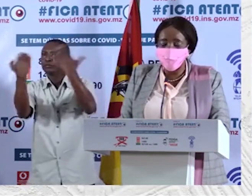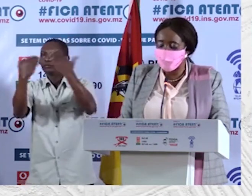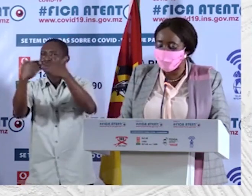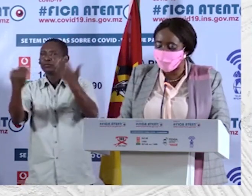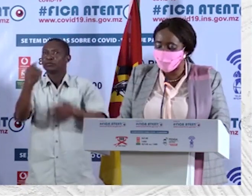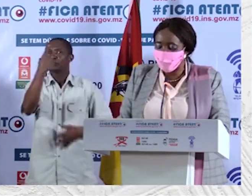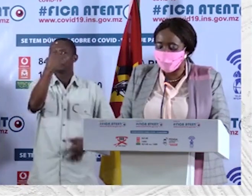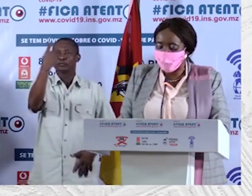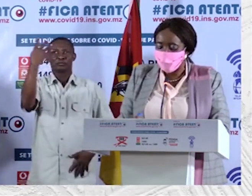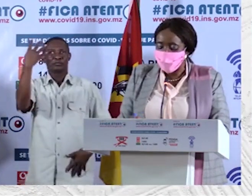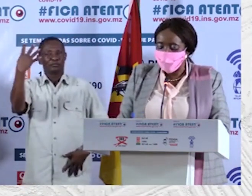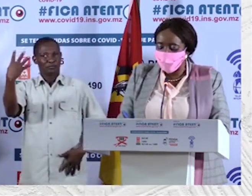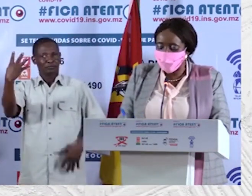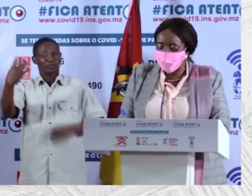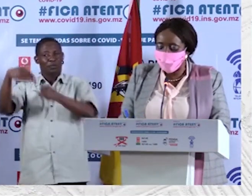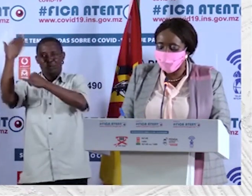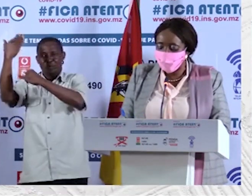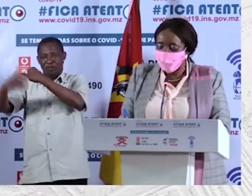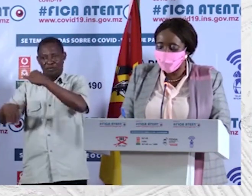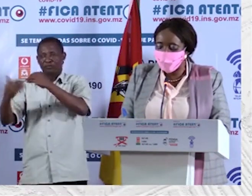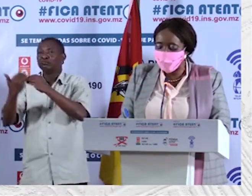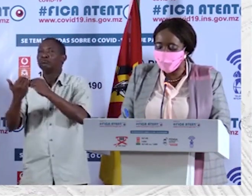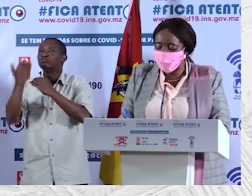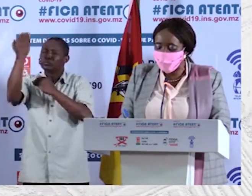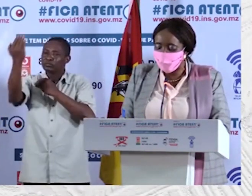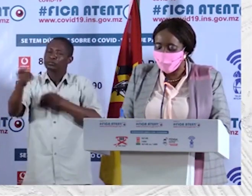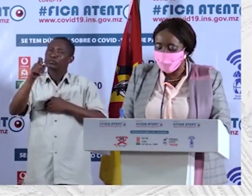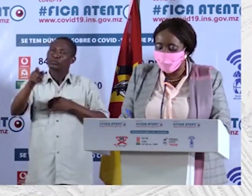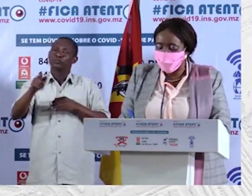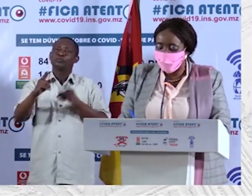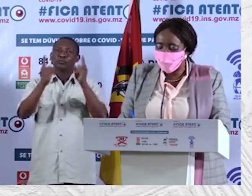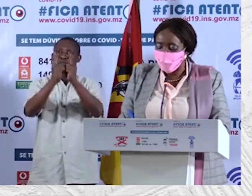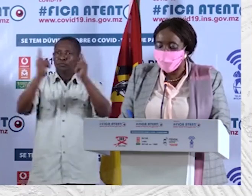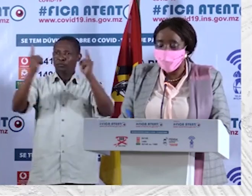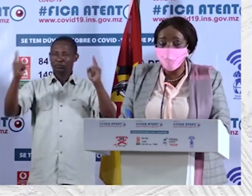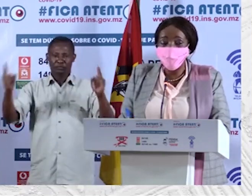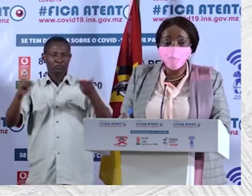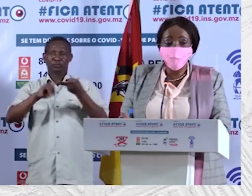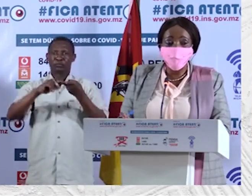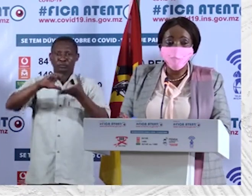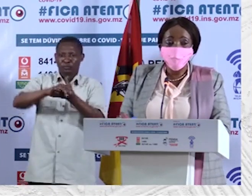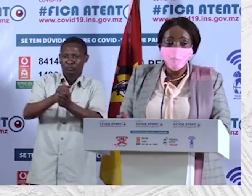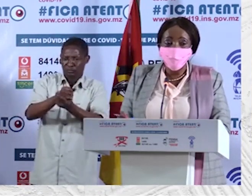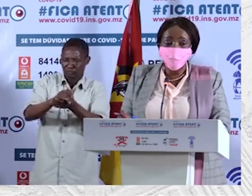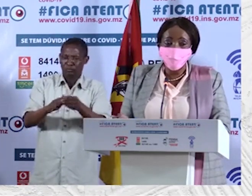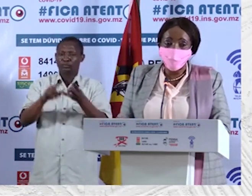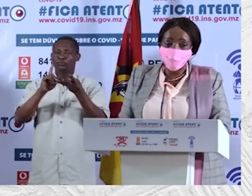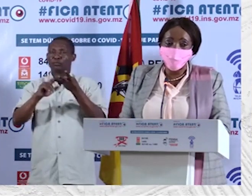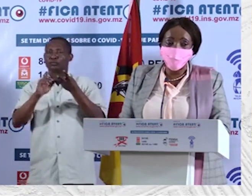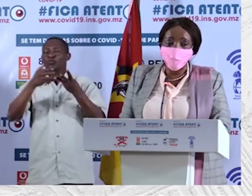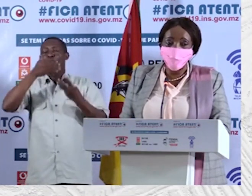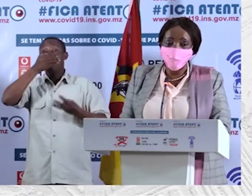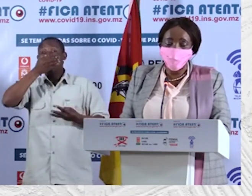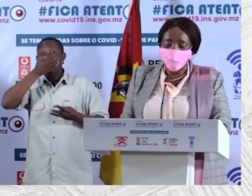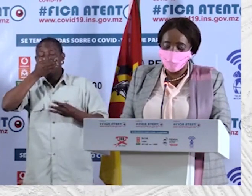de distanciamento social, uso de máscara e higienização das mãos, como recomendamos para